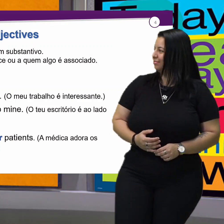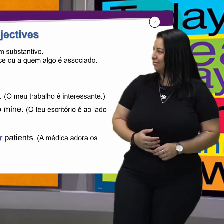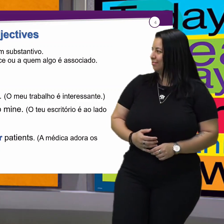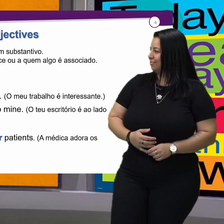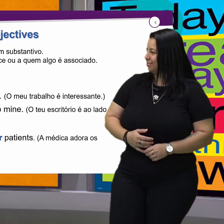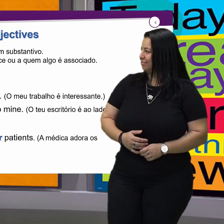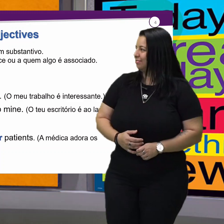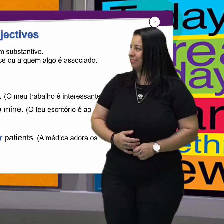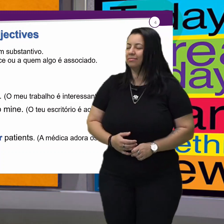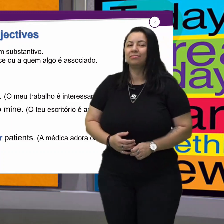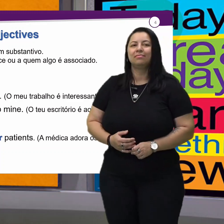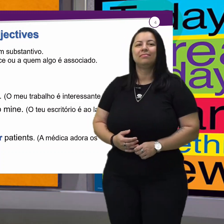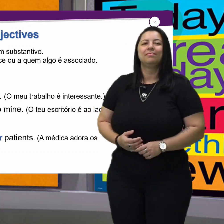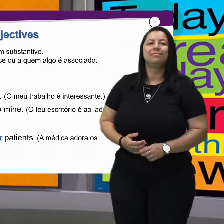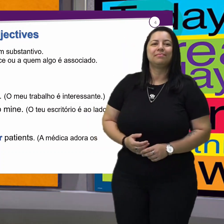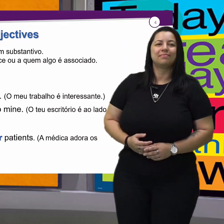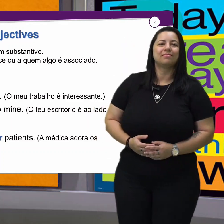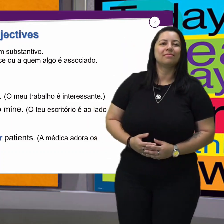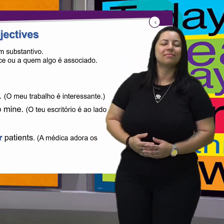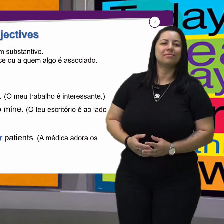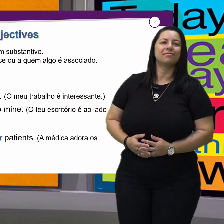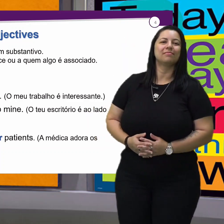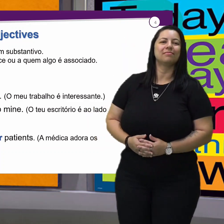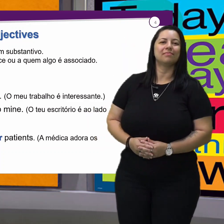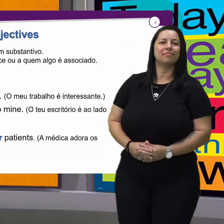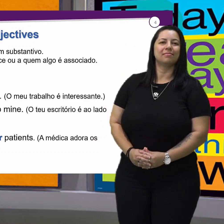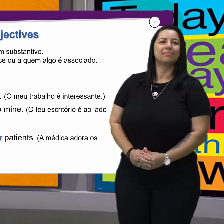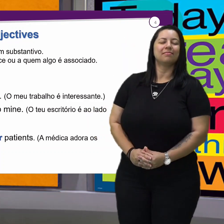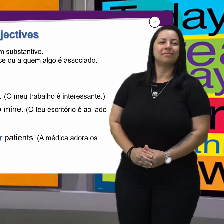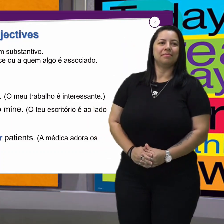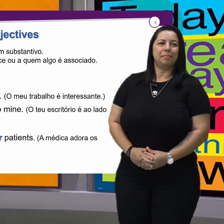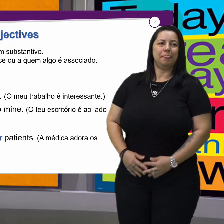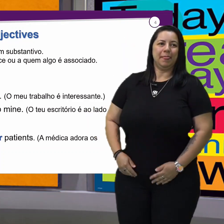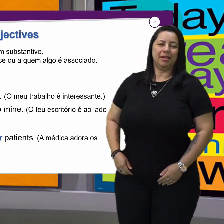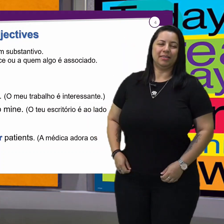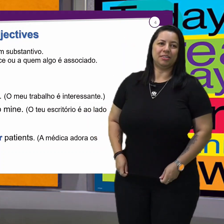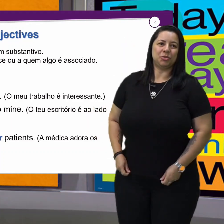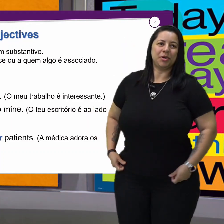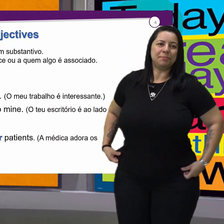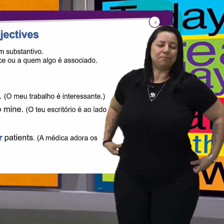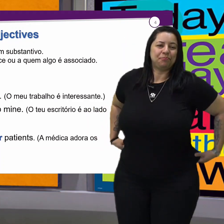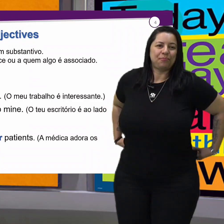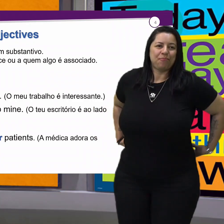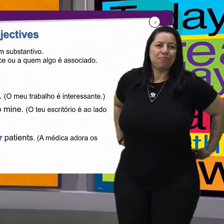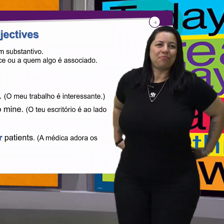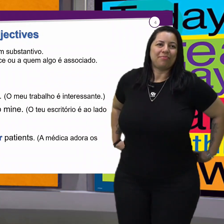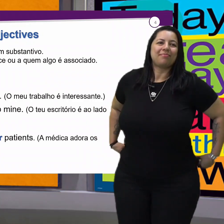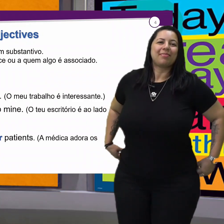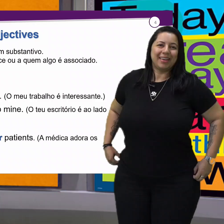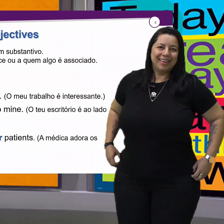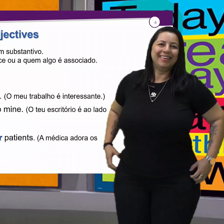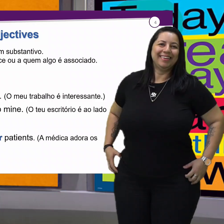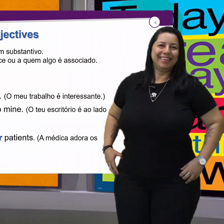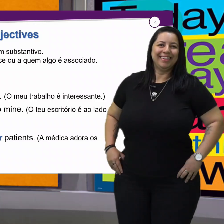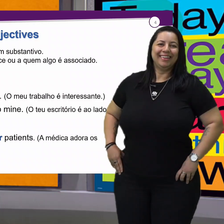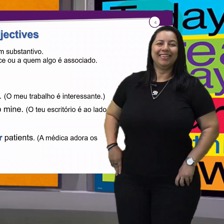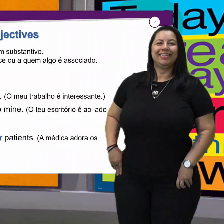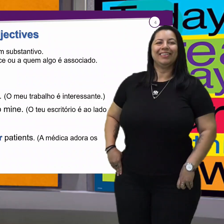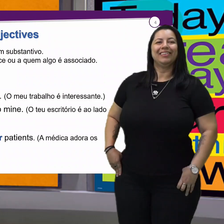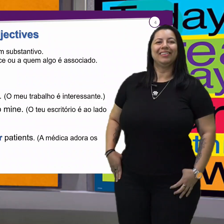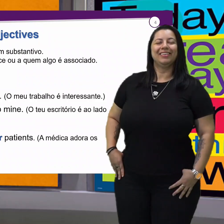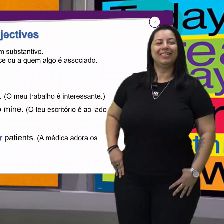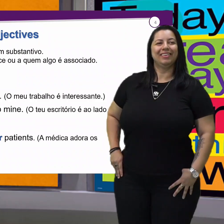o que vai caracterizar o substantivo, né? Sempre na frente do substantivo, contrário do português. No português a gente